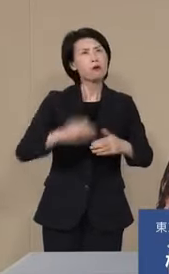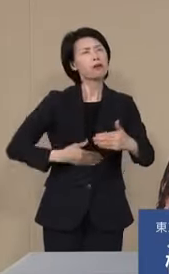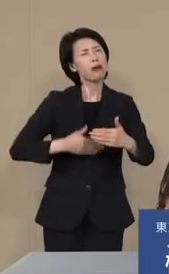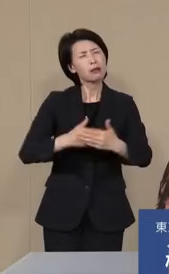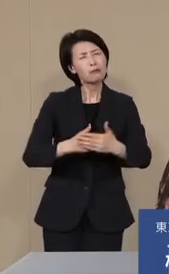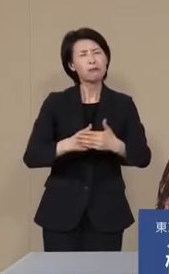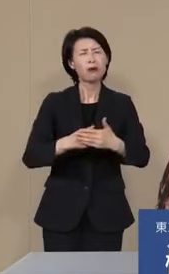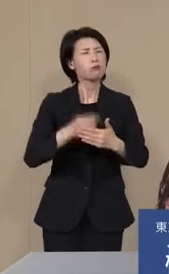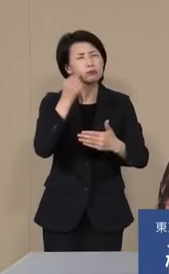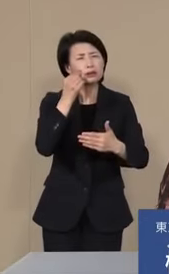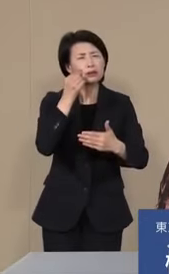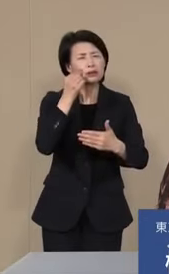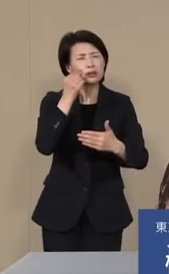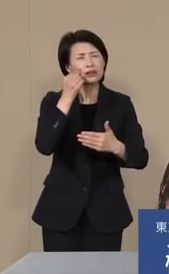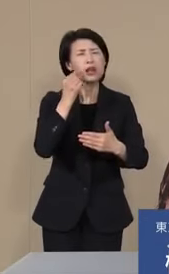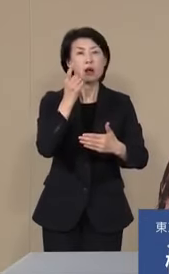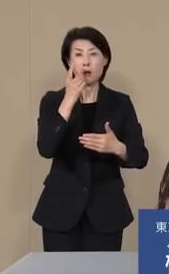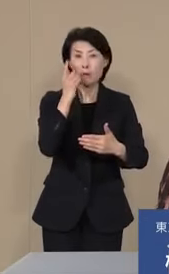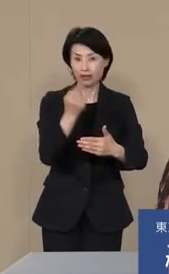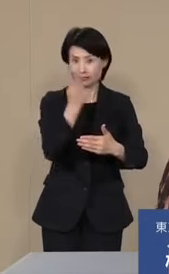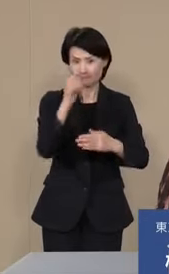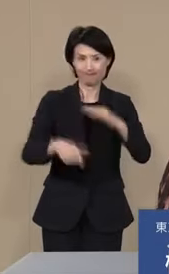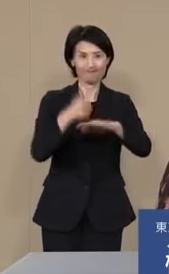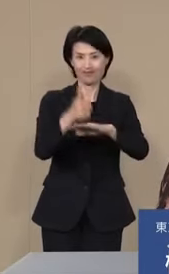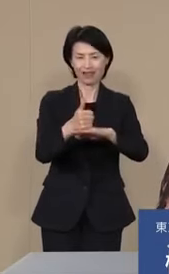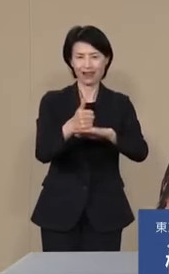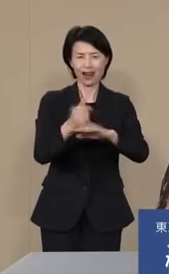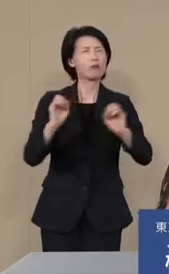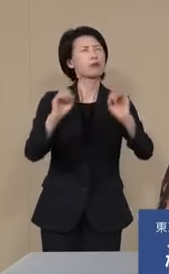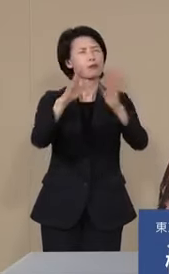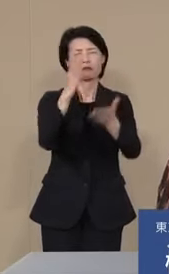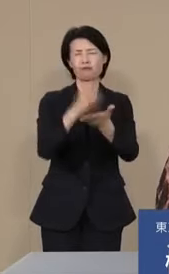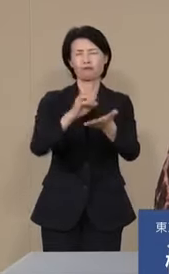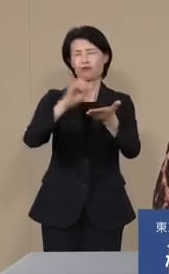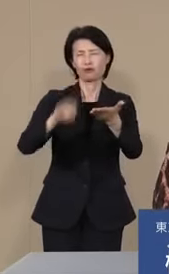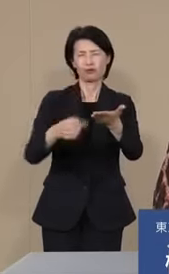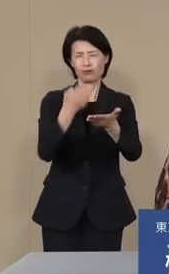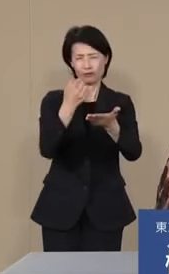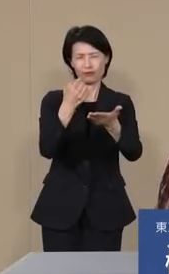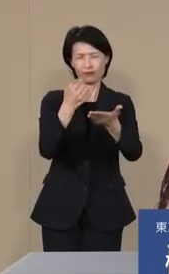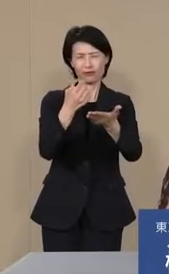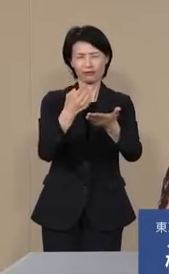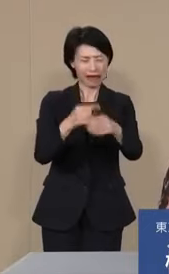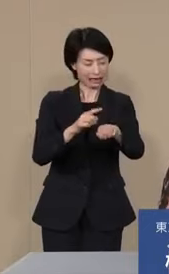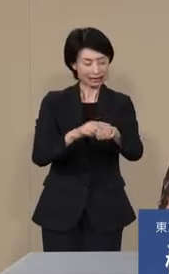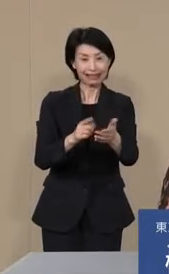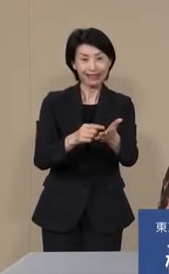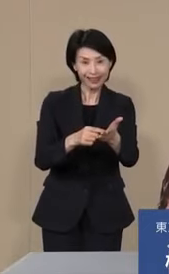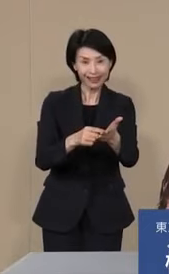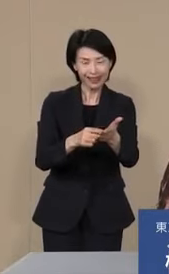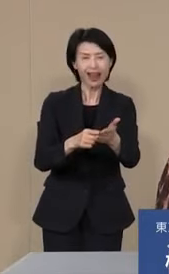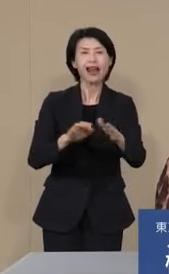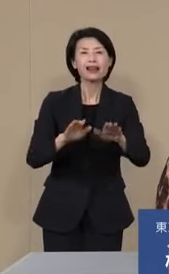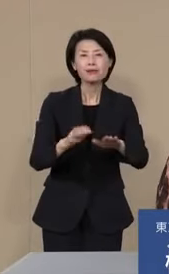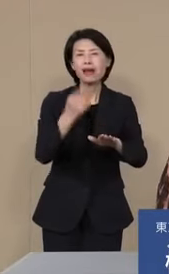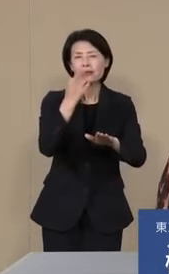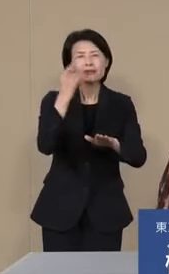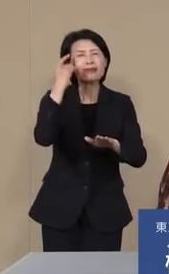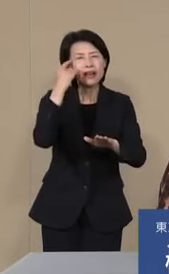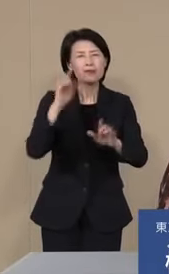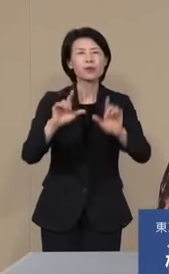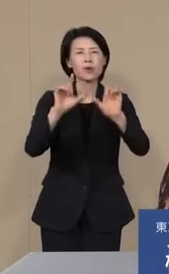知事になったらすぐに中止しますまあとはちょっと時間がですねもう2分しかないので俺が考えた